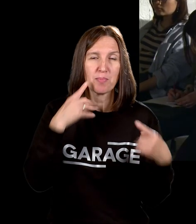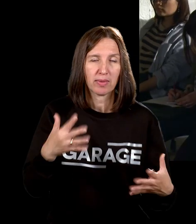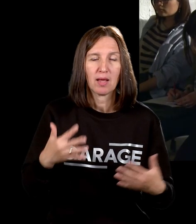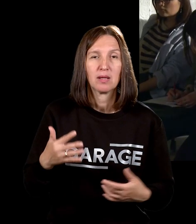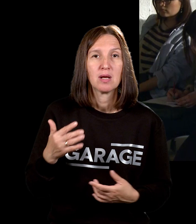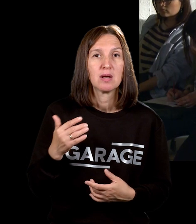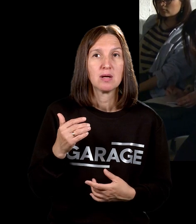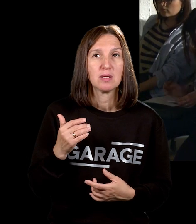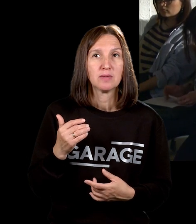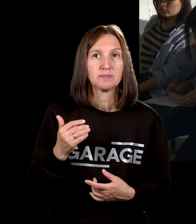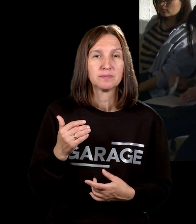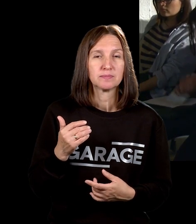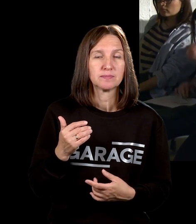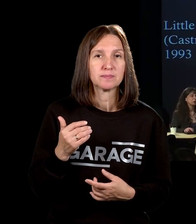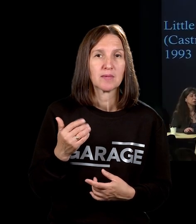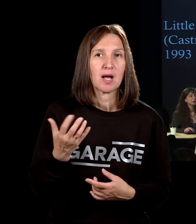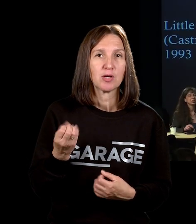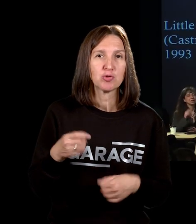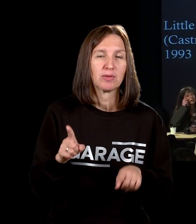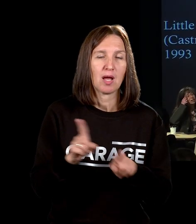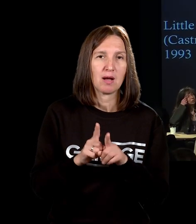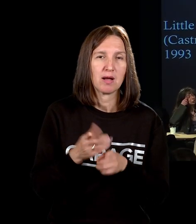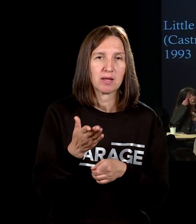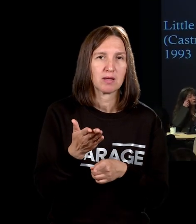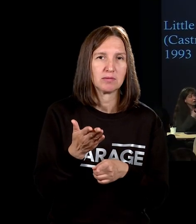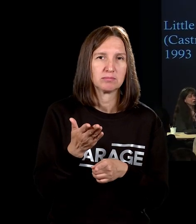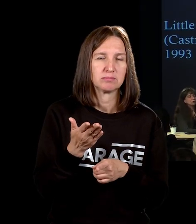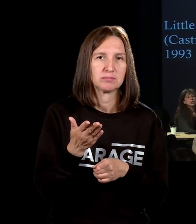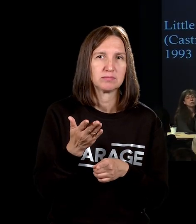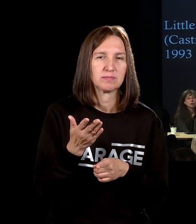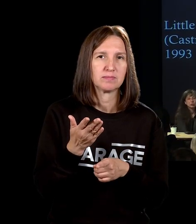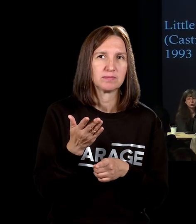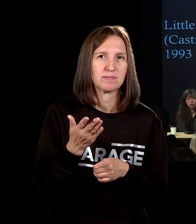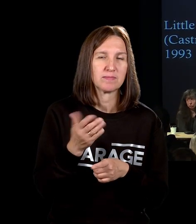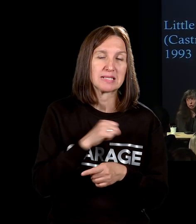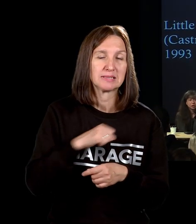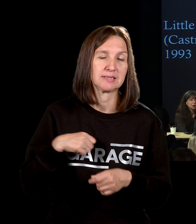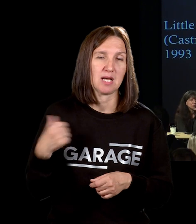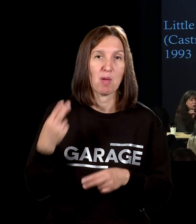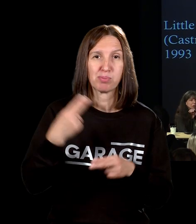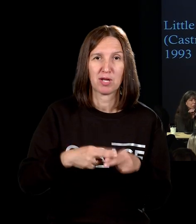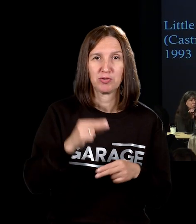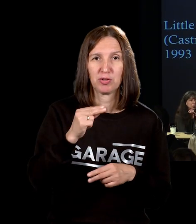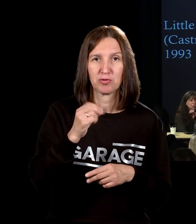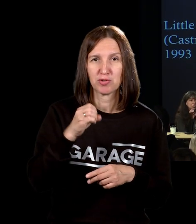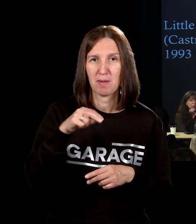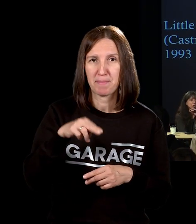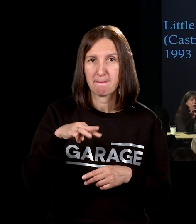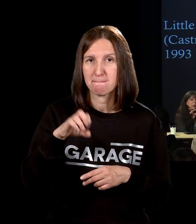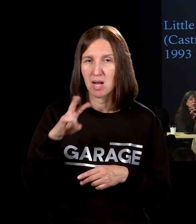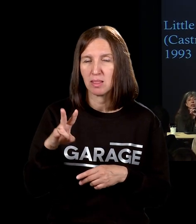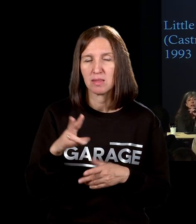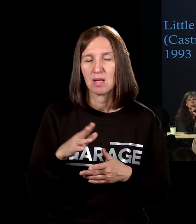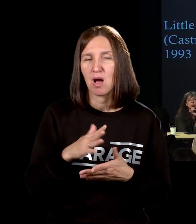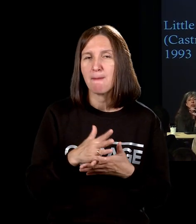но это как бы вот еще такой шахматный сет есть. Но надо сказать, что сами братья Чепмены как бы больше всего